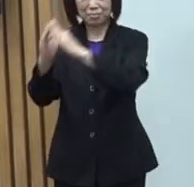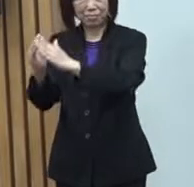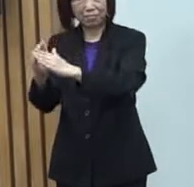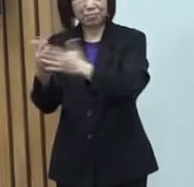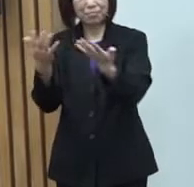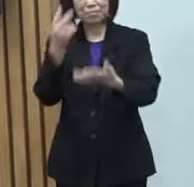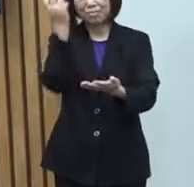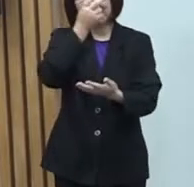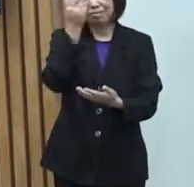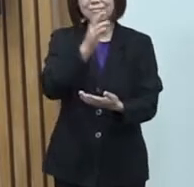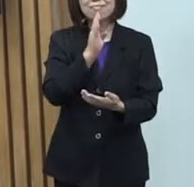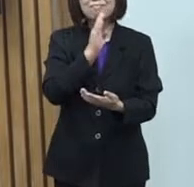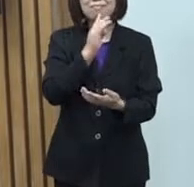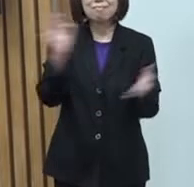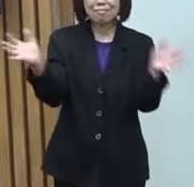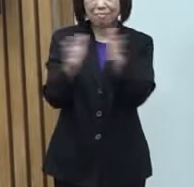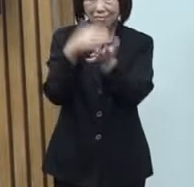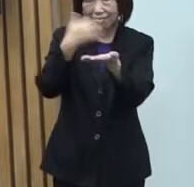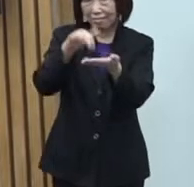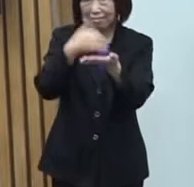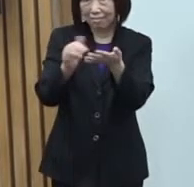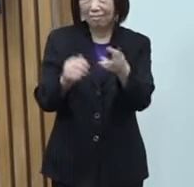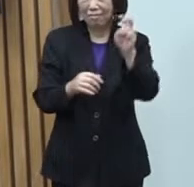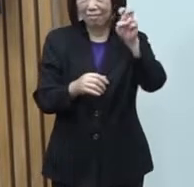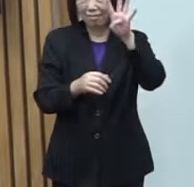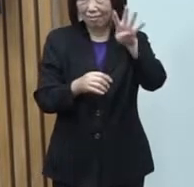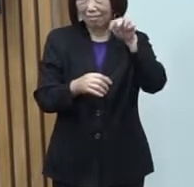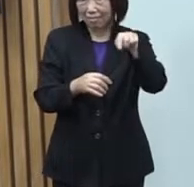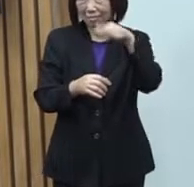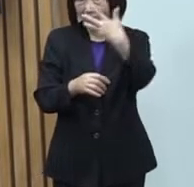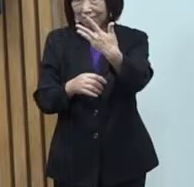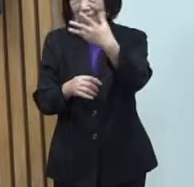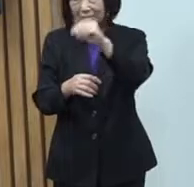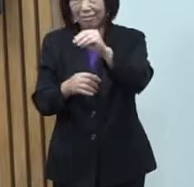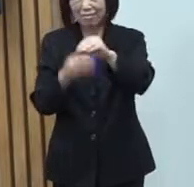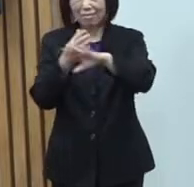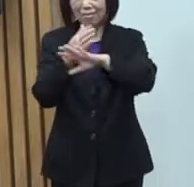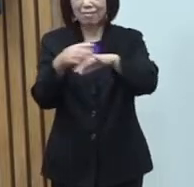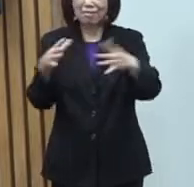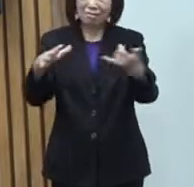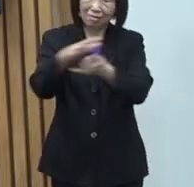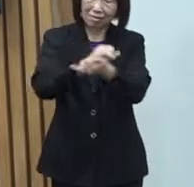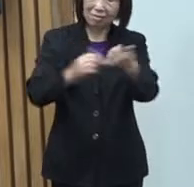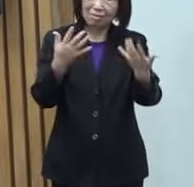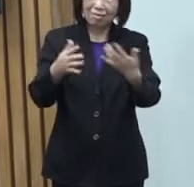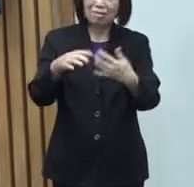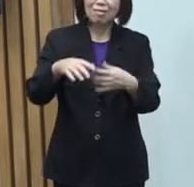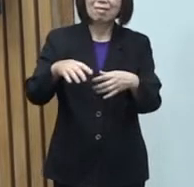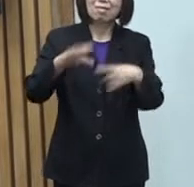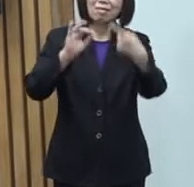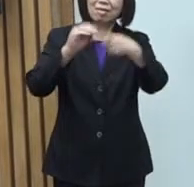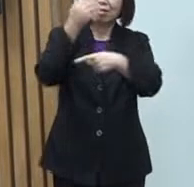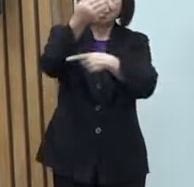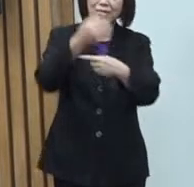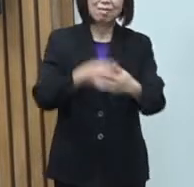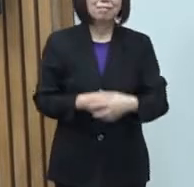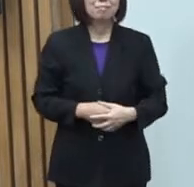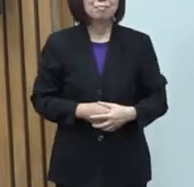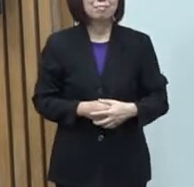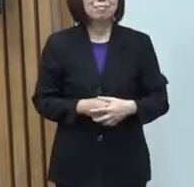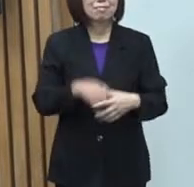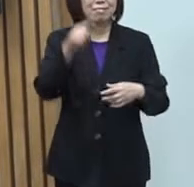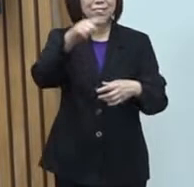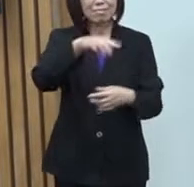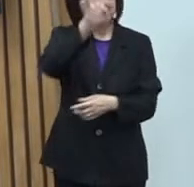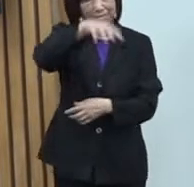查定车辆数的合计数达到了 24.8 万辆，占了全国将近九成。那我们可以从